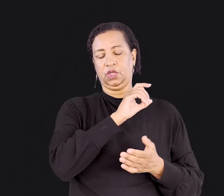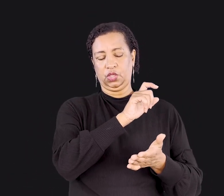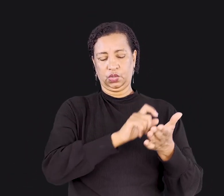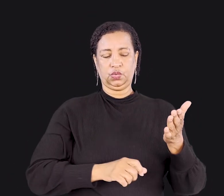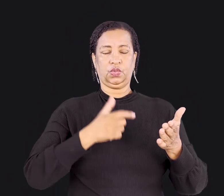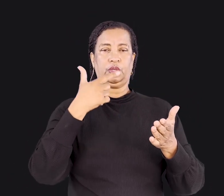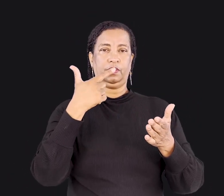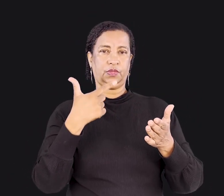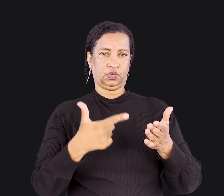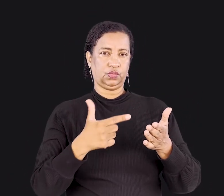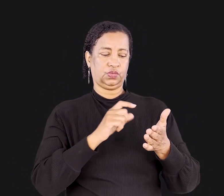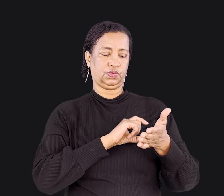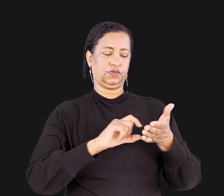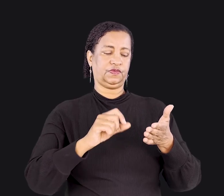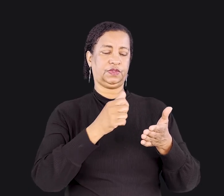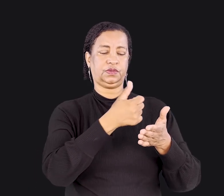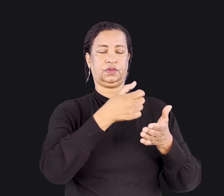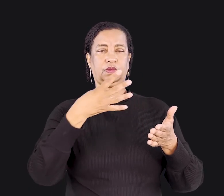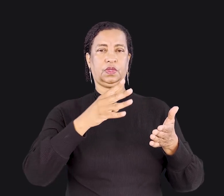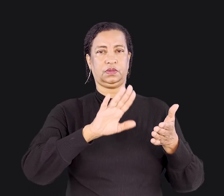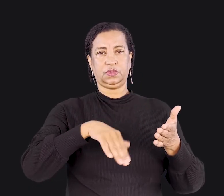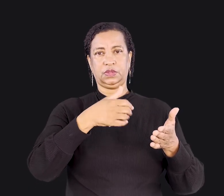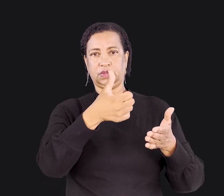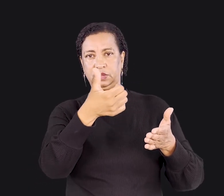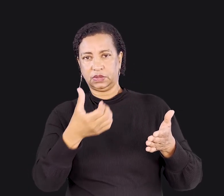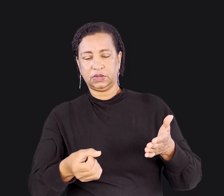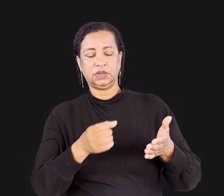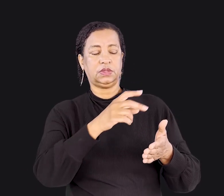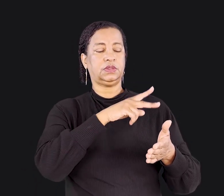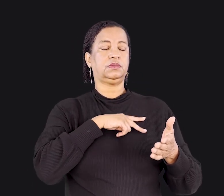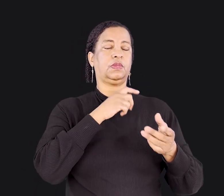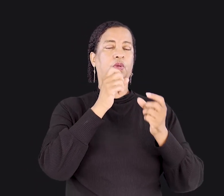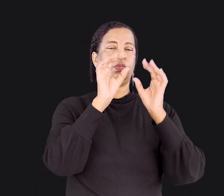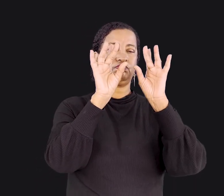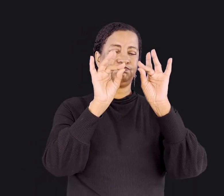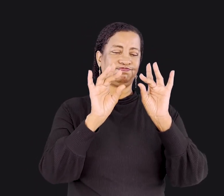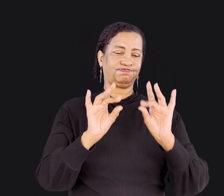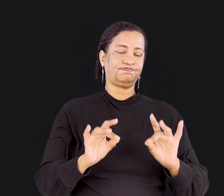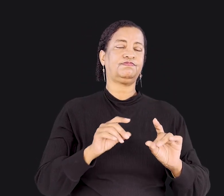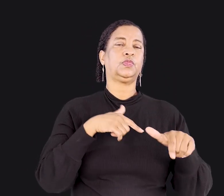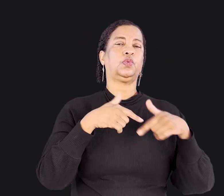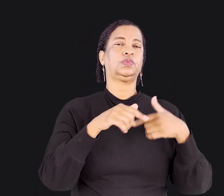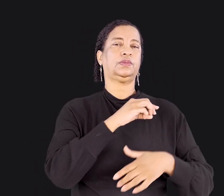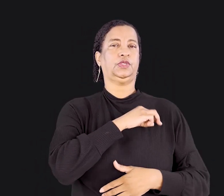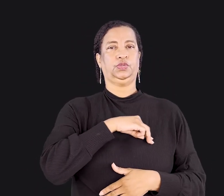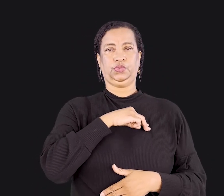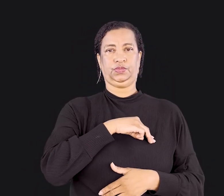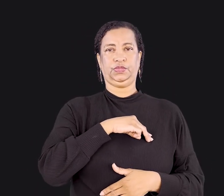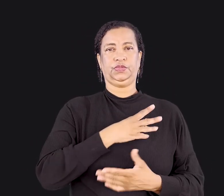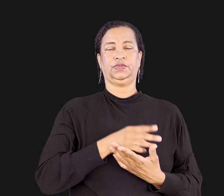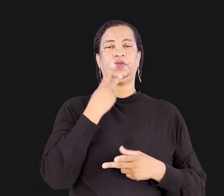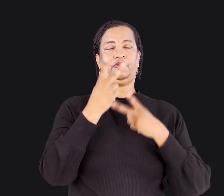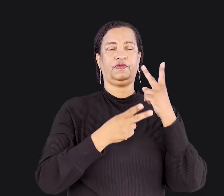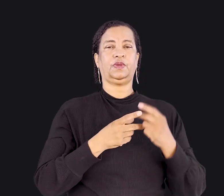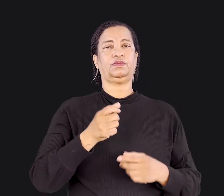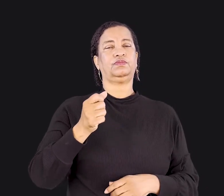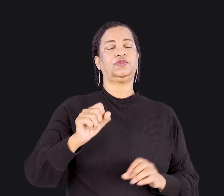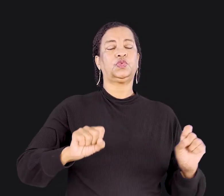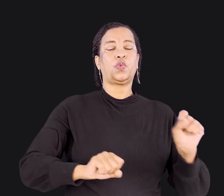2, versículos 14 a 16, Paulo descreveu a tarefa do ministro. Ele escreveu assim: graças a Deus